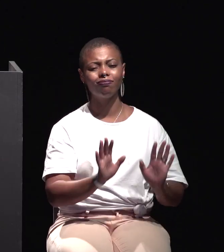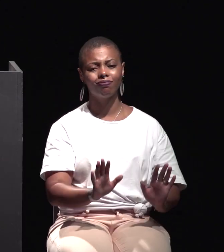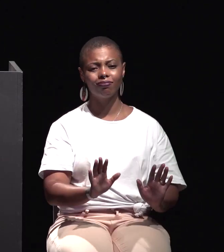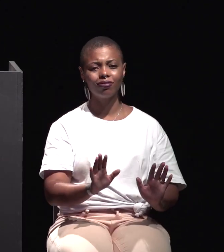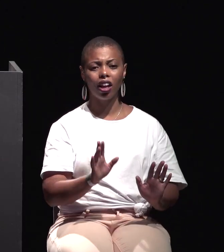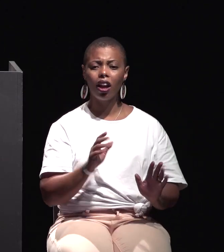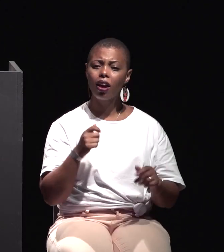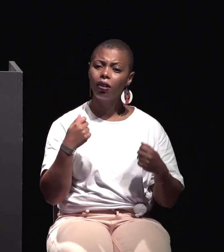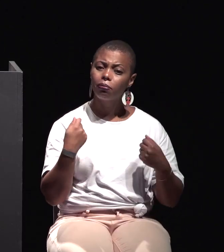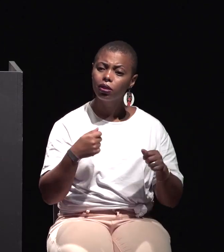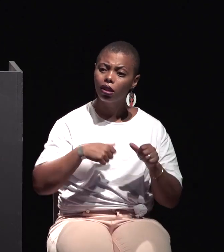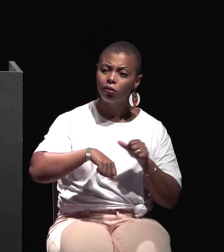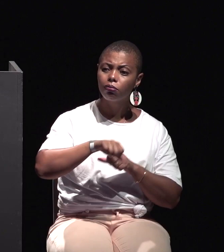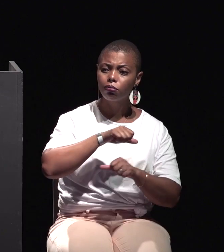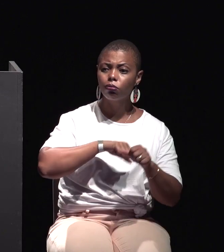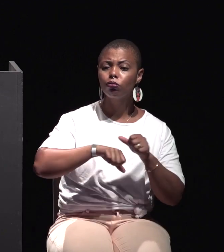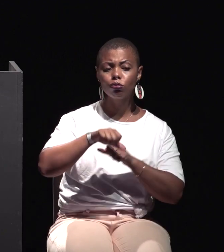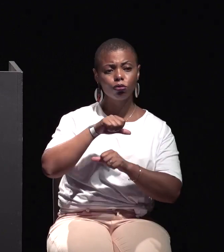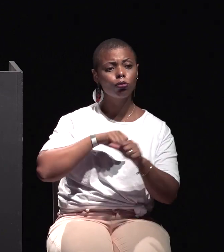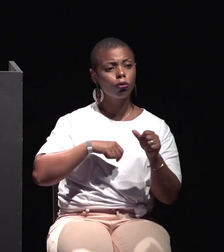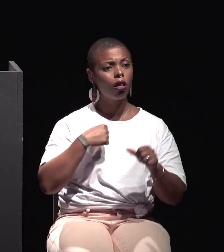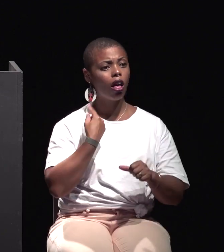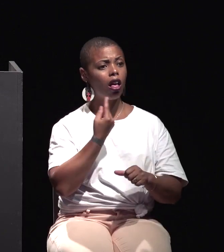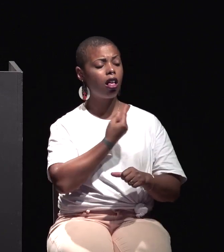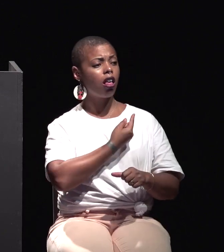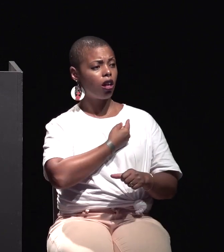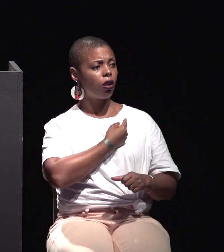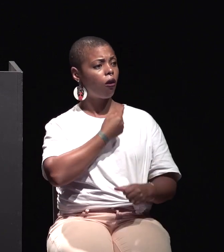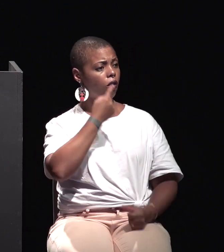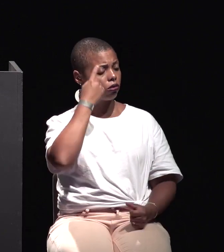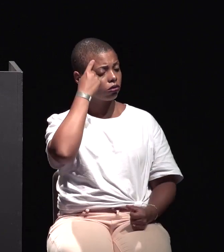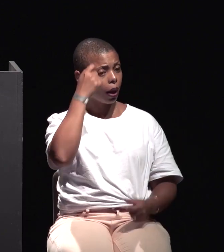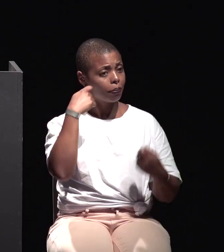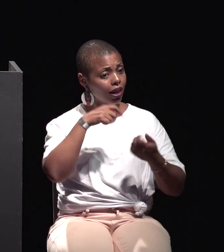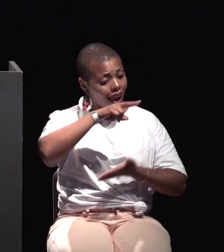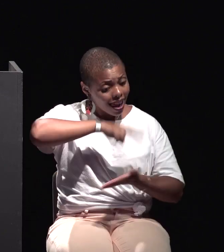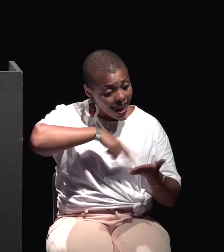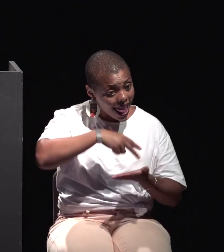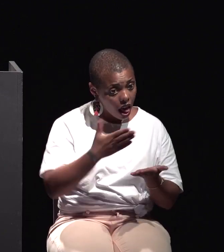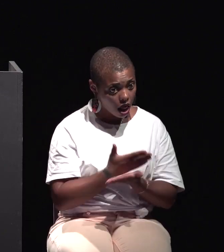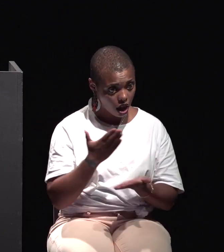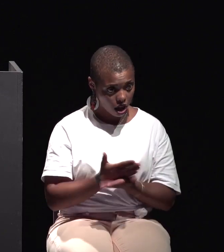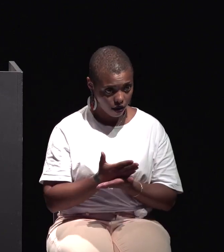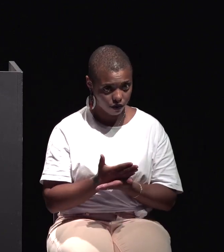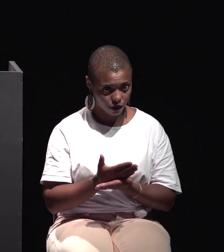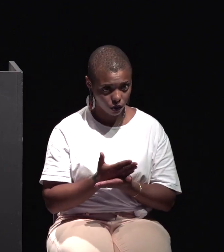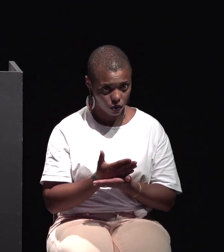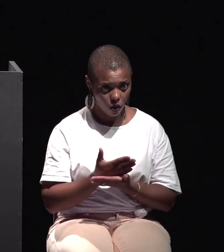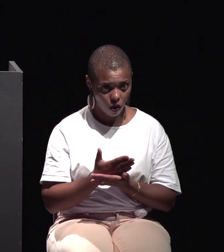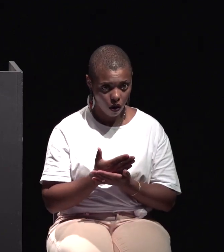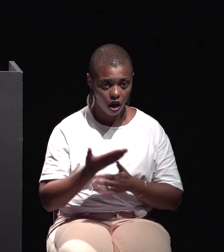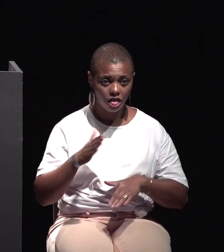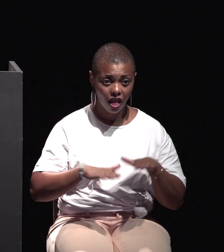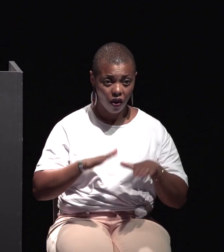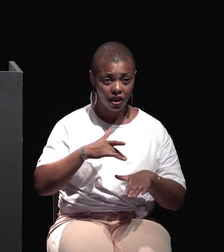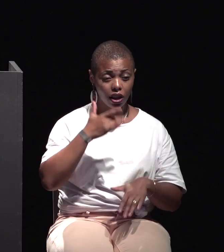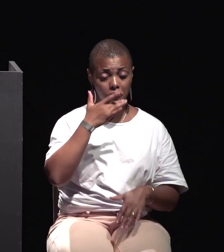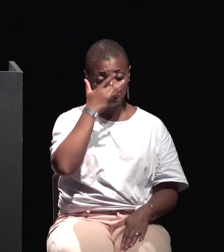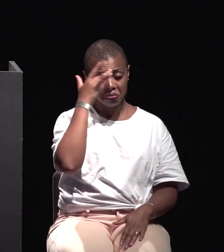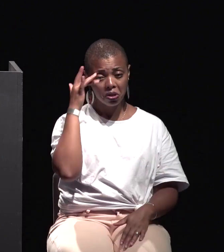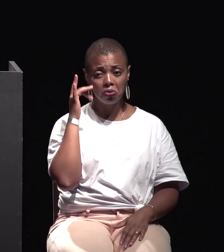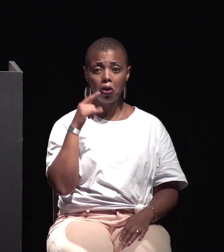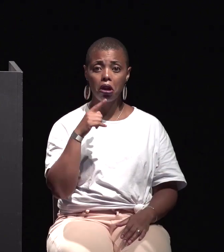refinar as questões da gente e precisa ler os livros. Talvez as pessoas tenham mais